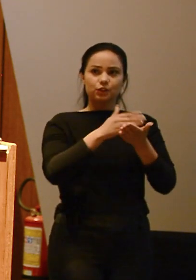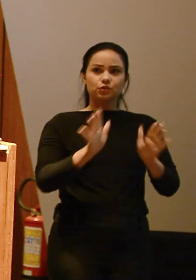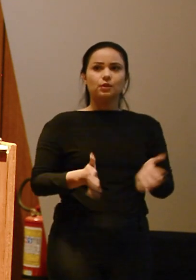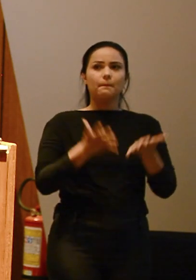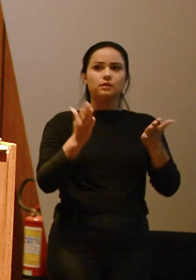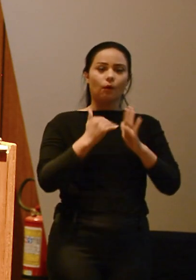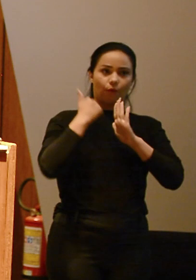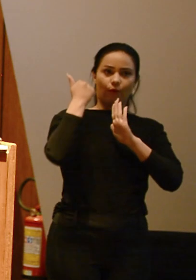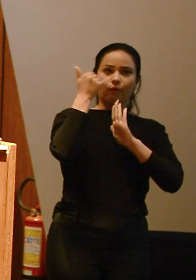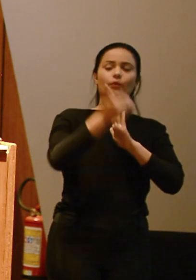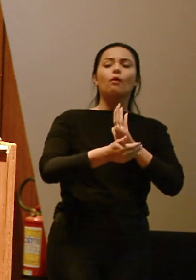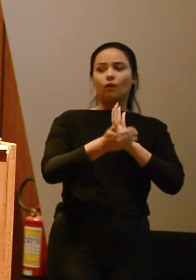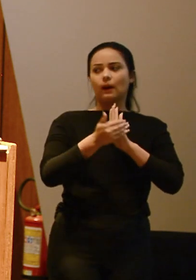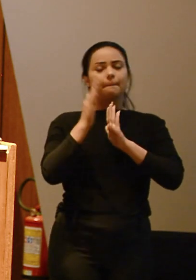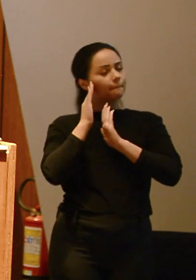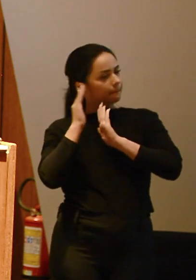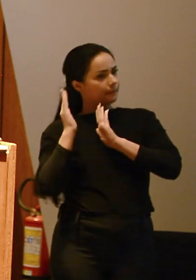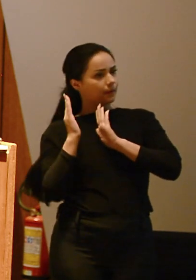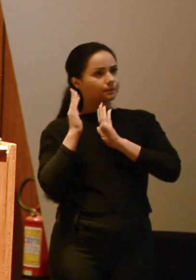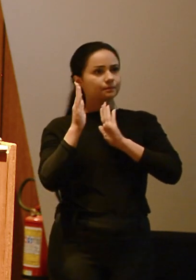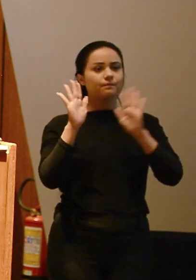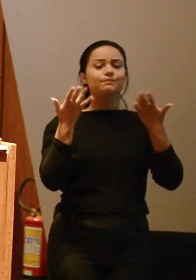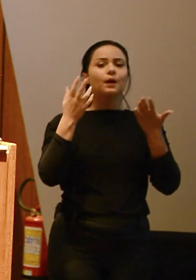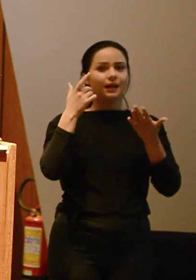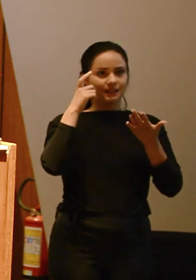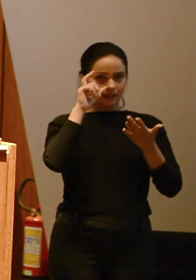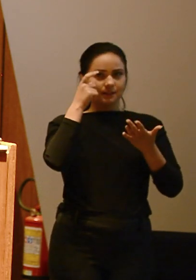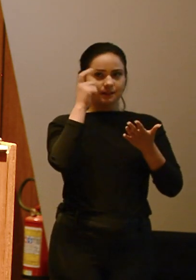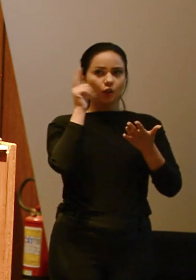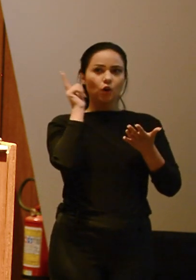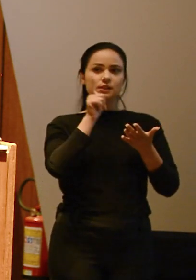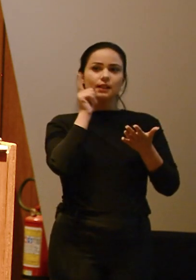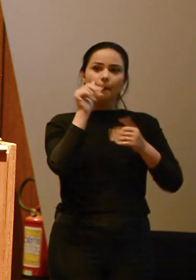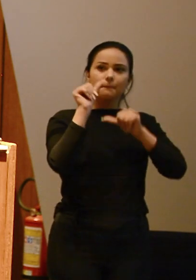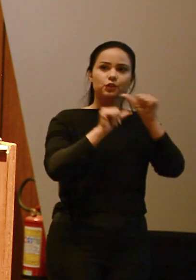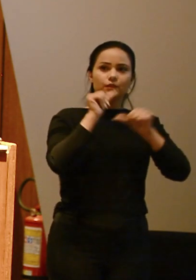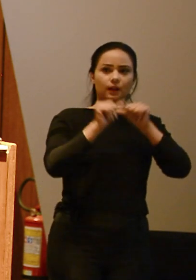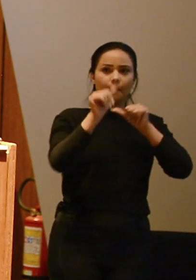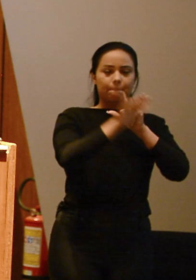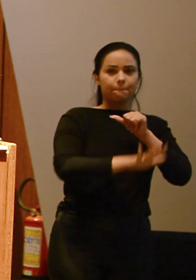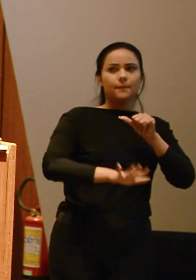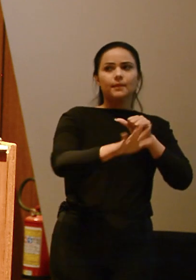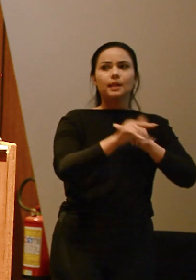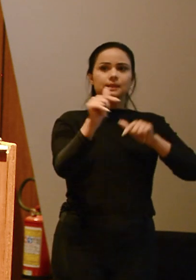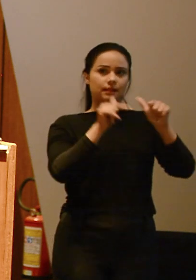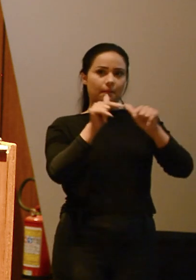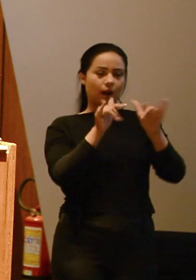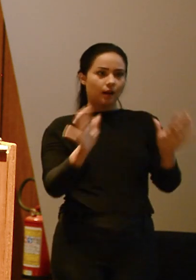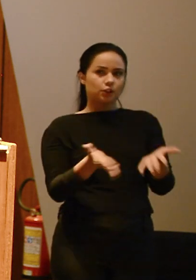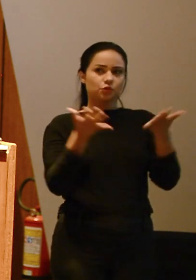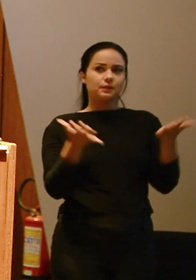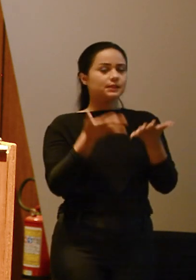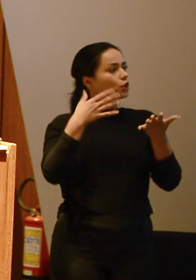estimulação externa, né? Então, isso é que é muito interessante, a gente consegue, modificando o ambiente e trabalhando a